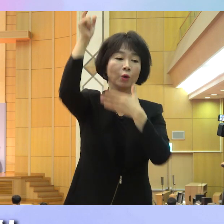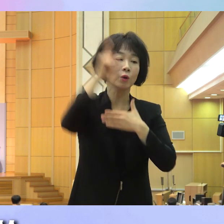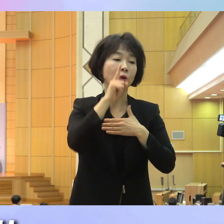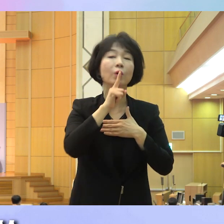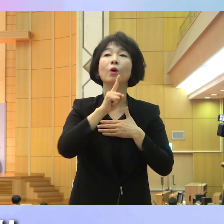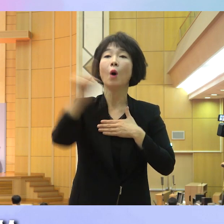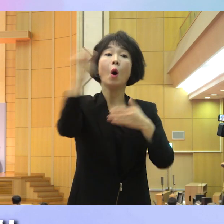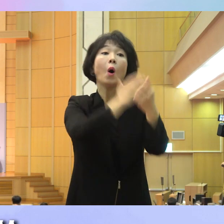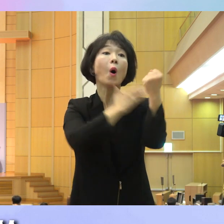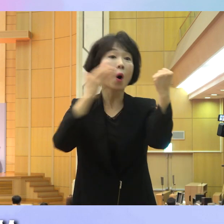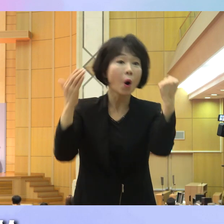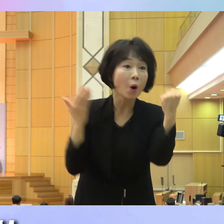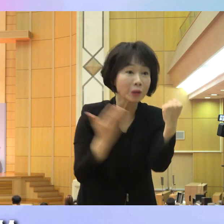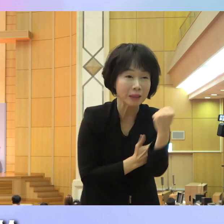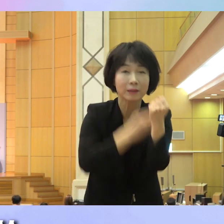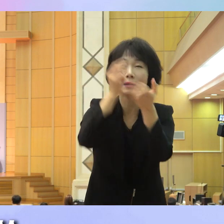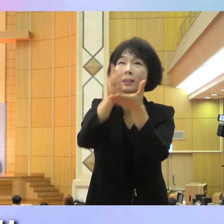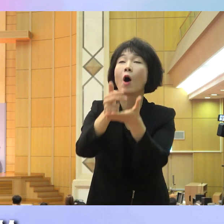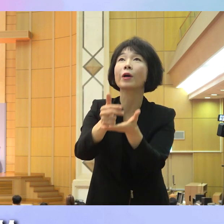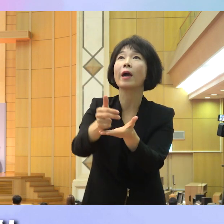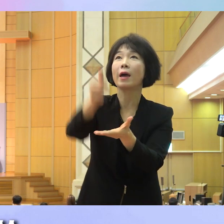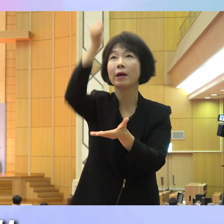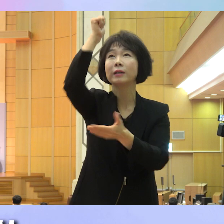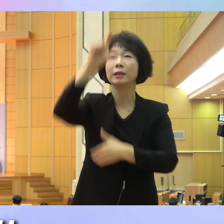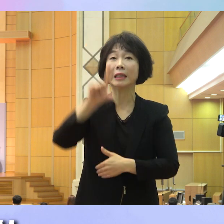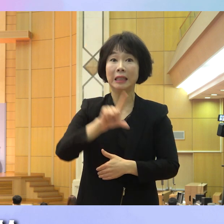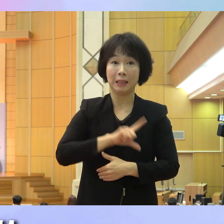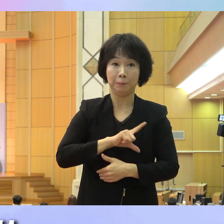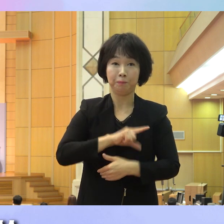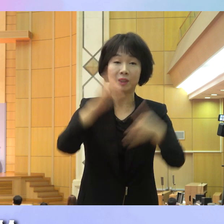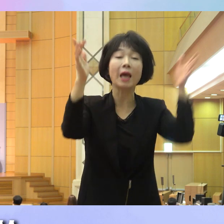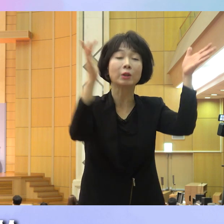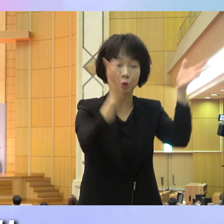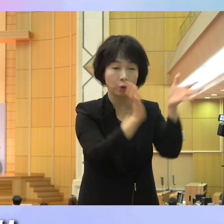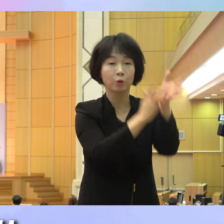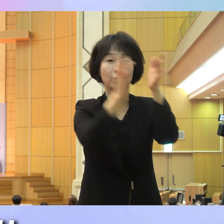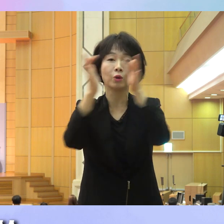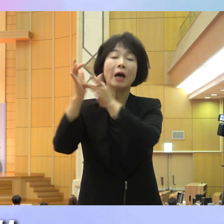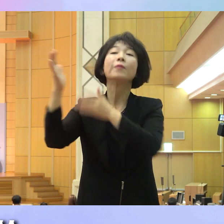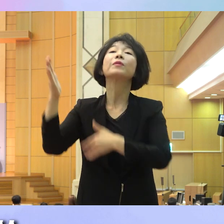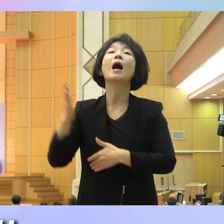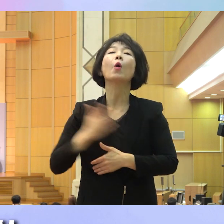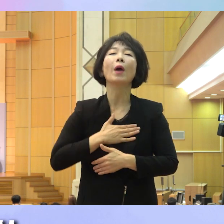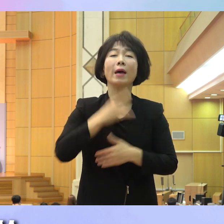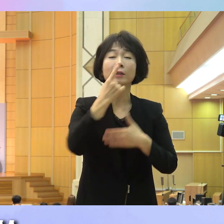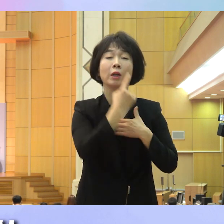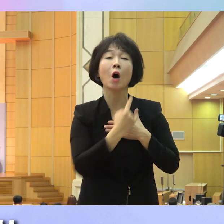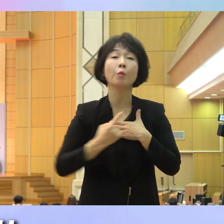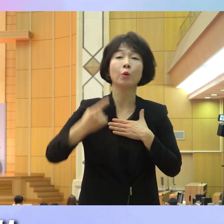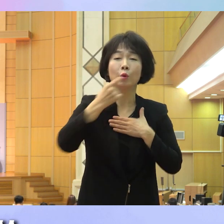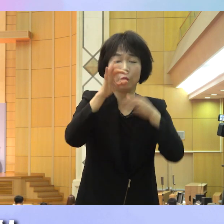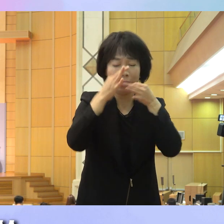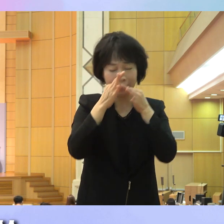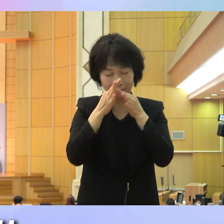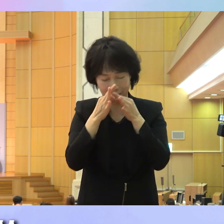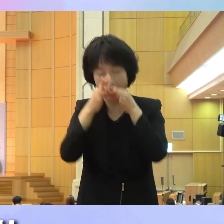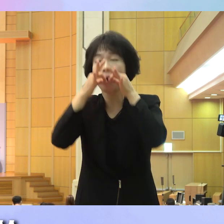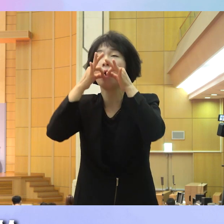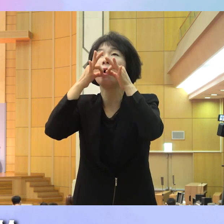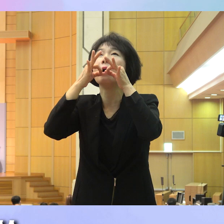예수 오 능력의 그 이름 예수 나 외쳐